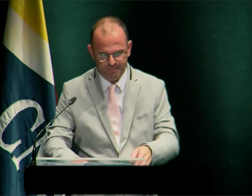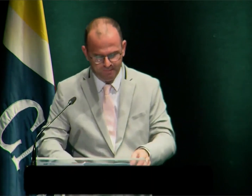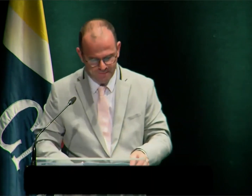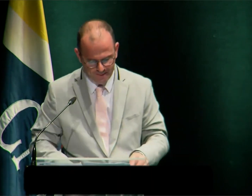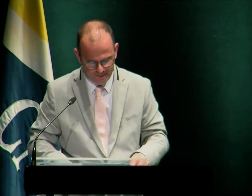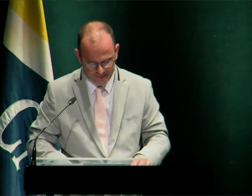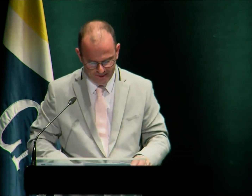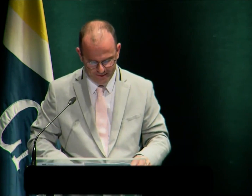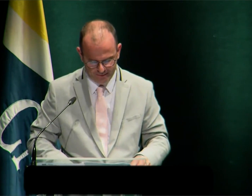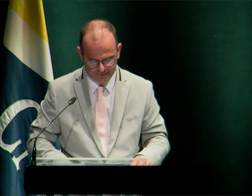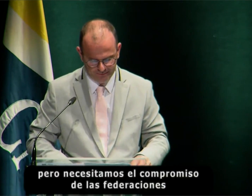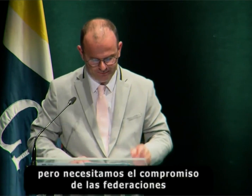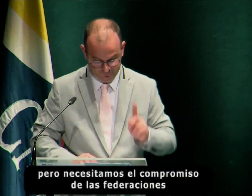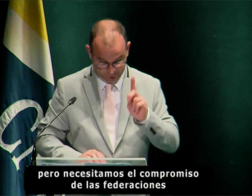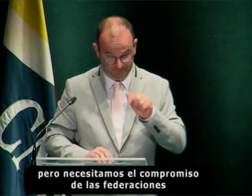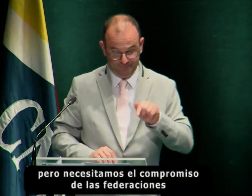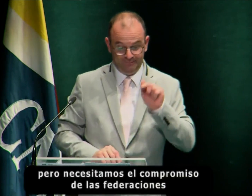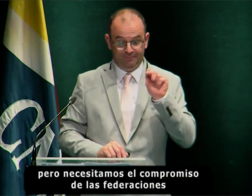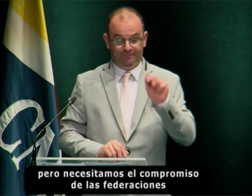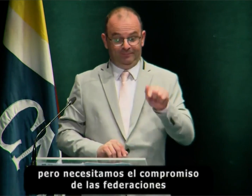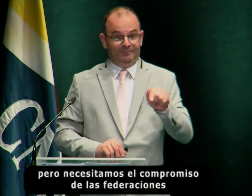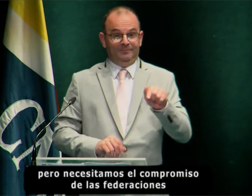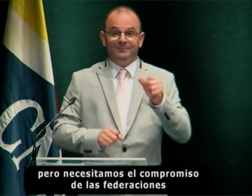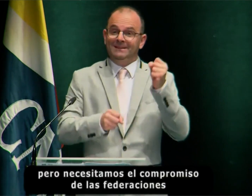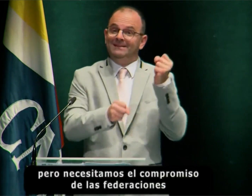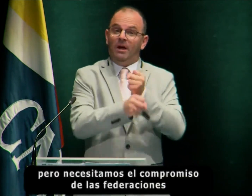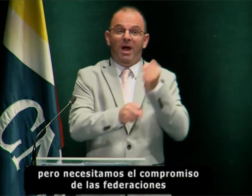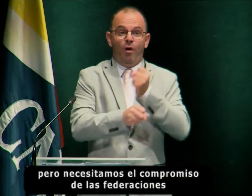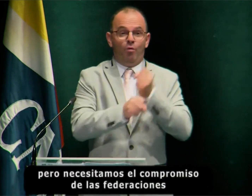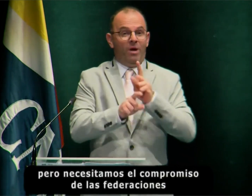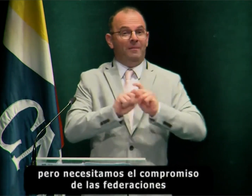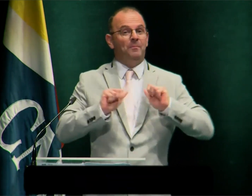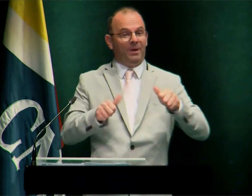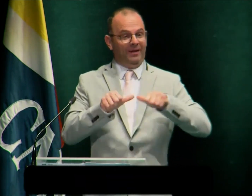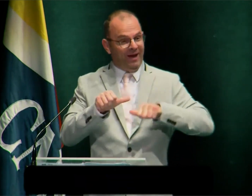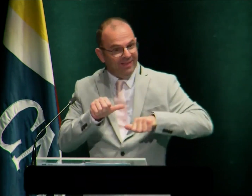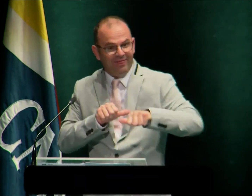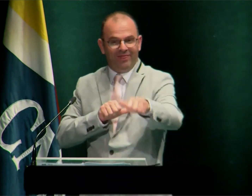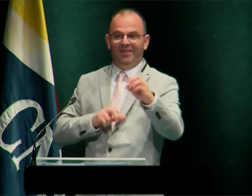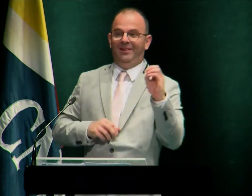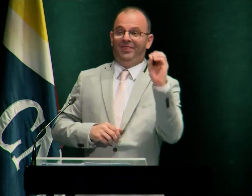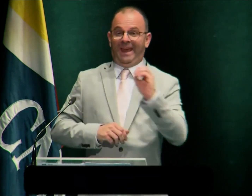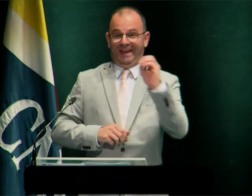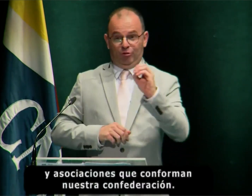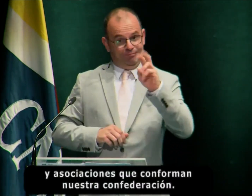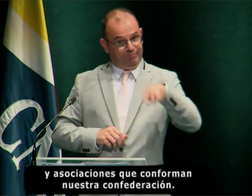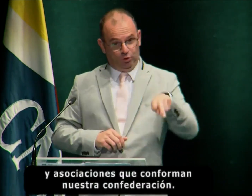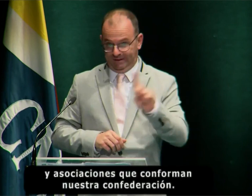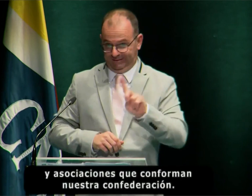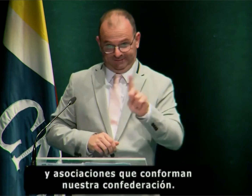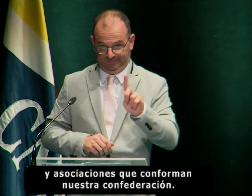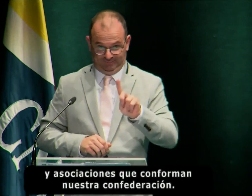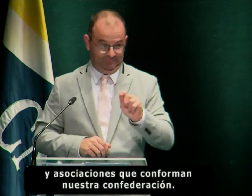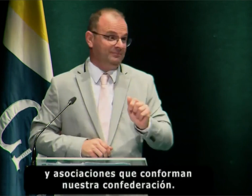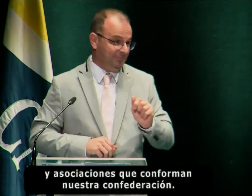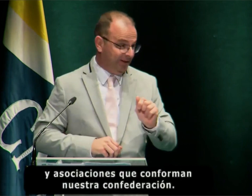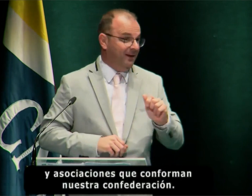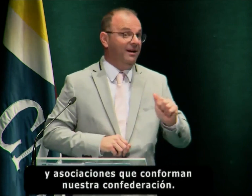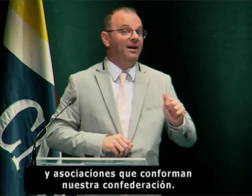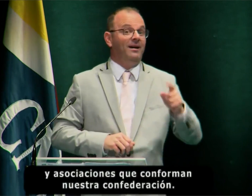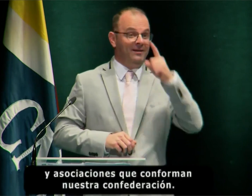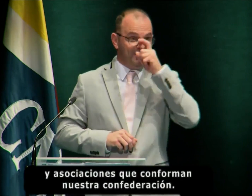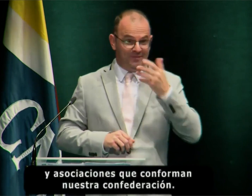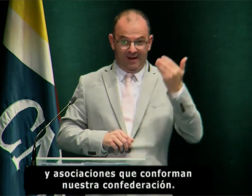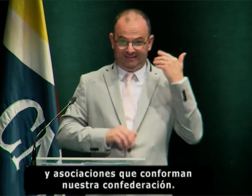el fin de esa reconstrucción del movimiento asociativo de personas sordas. Ese fin último, que no empezamos de cero,